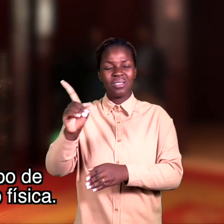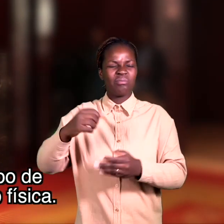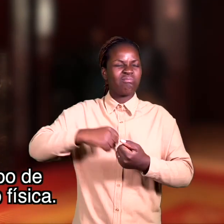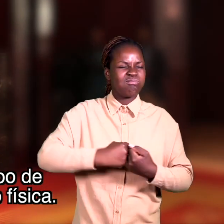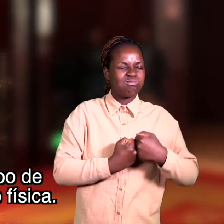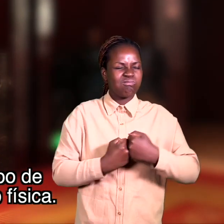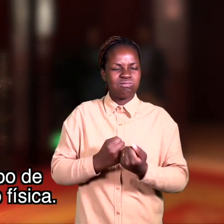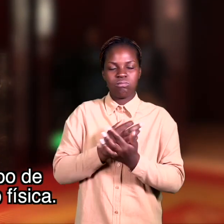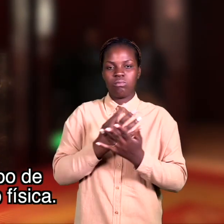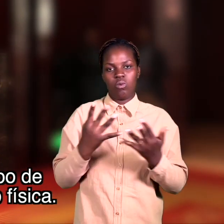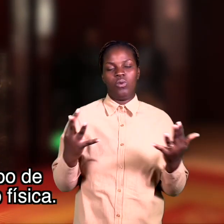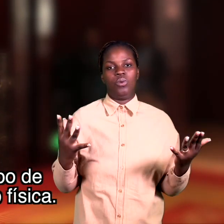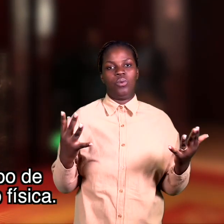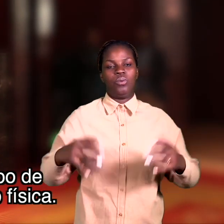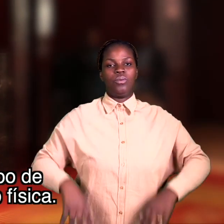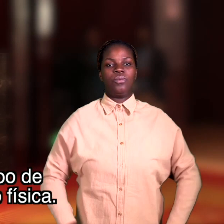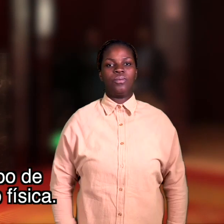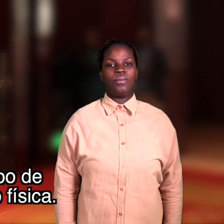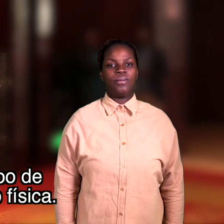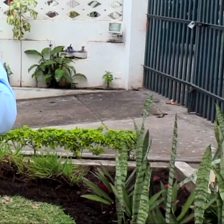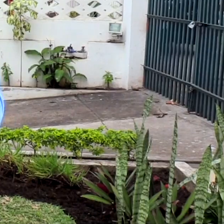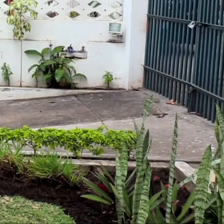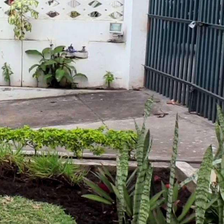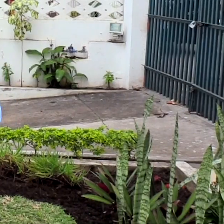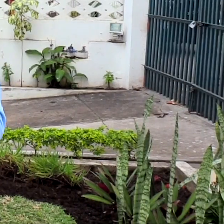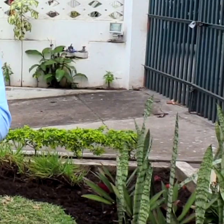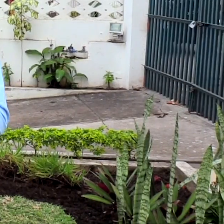adversidades ligadas à sua condição física.